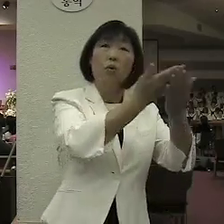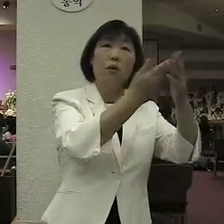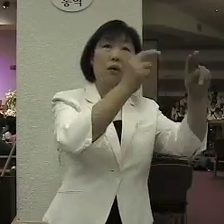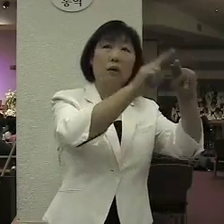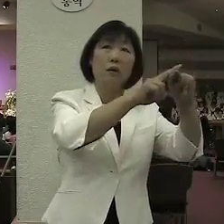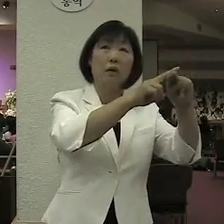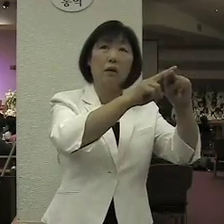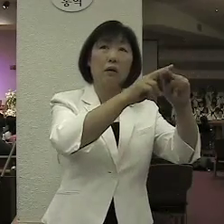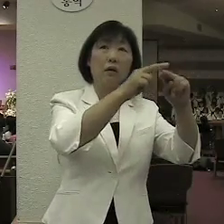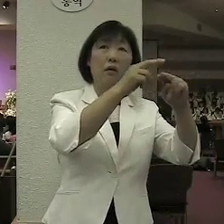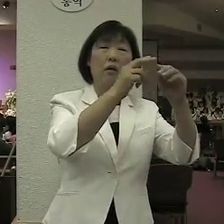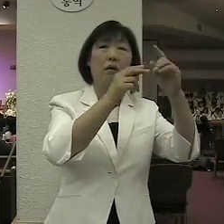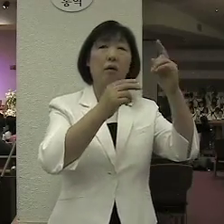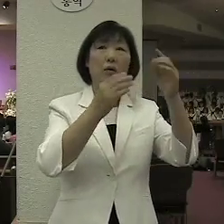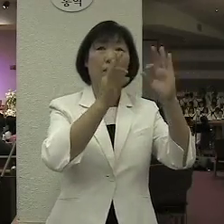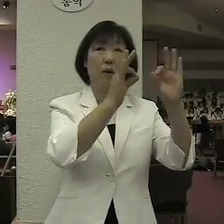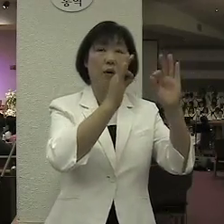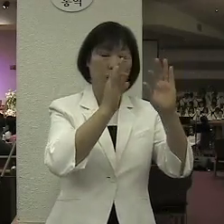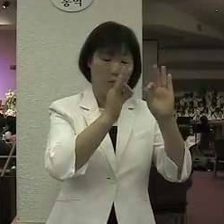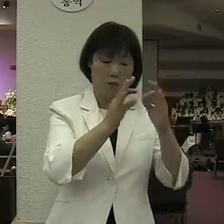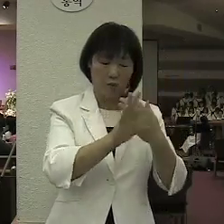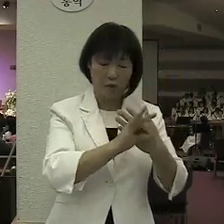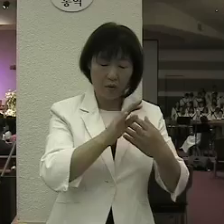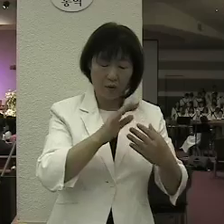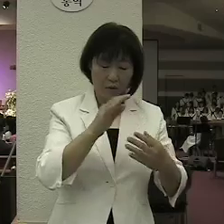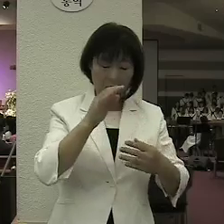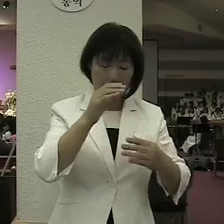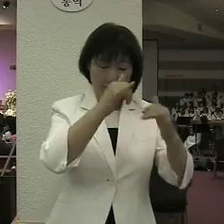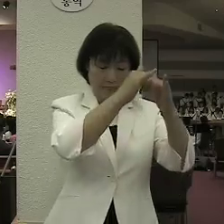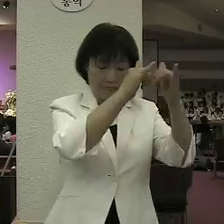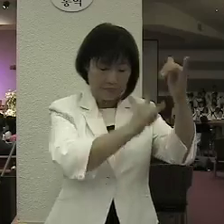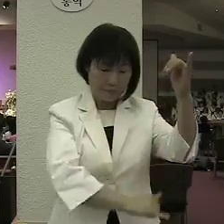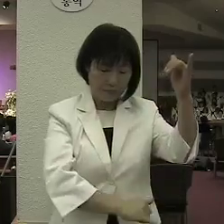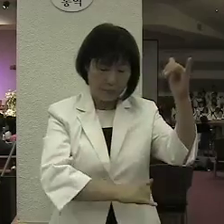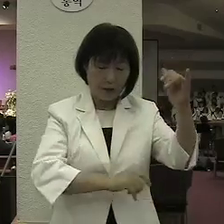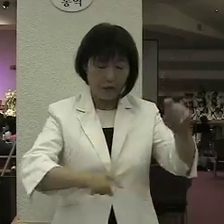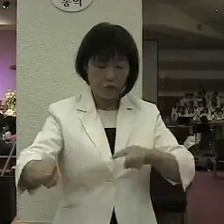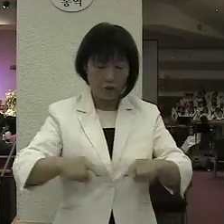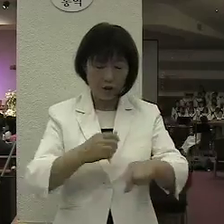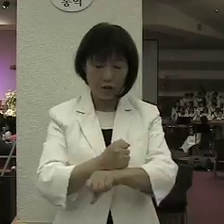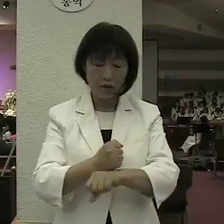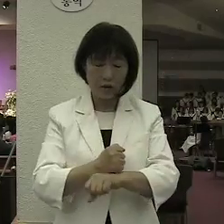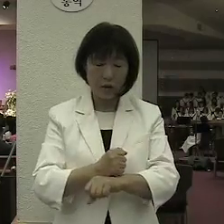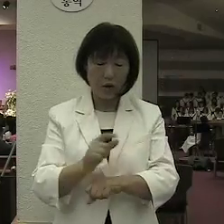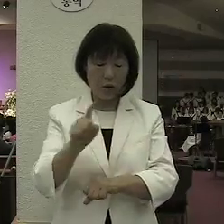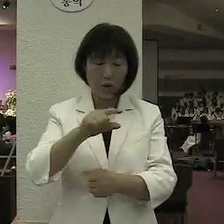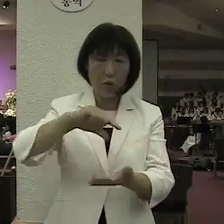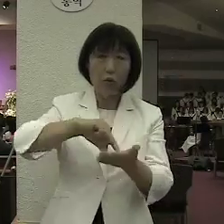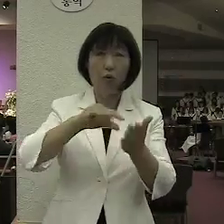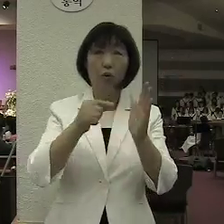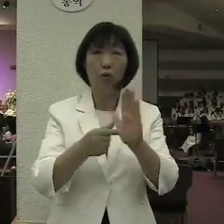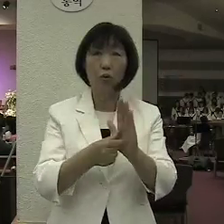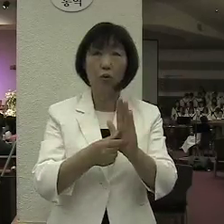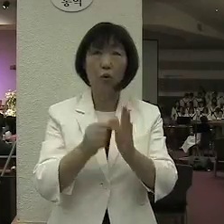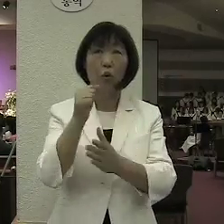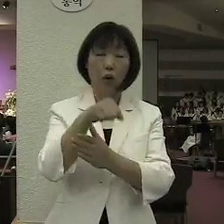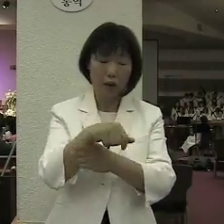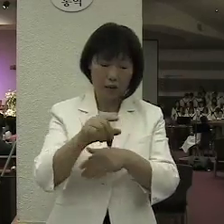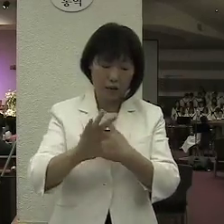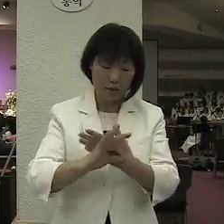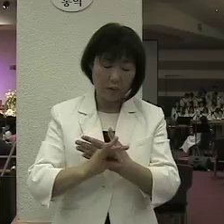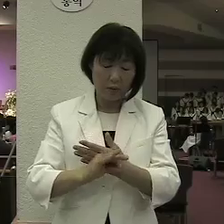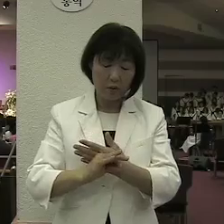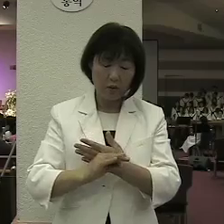있습니다. 여러분, 계시록에서 그 엄청난 어려움 가운데 있는 하나님의 백성들에게 계시를 보여주시는데, 첫